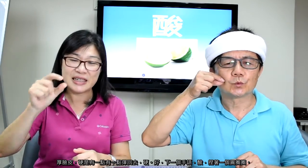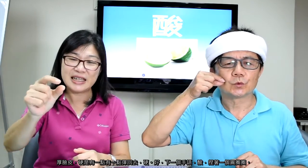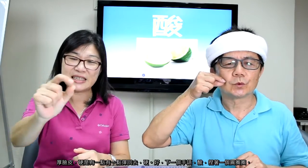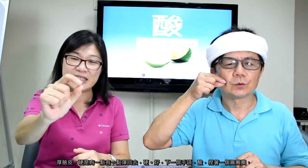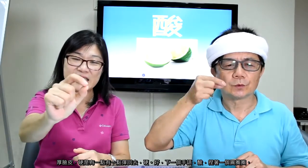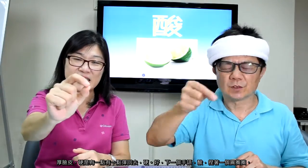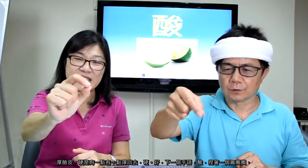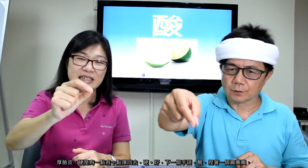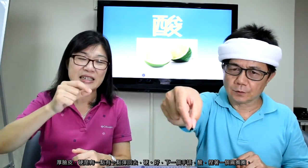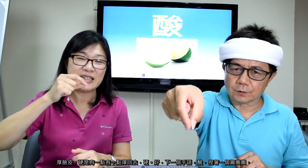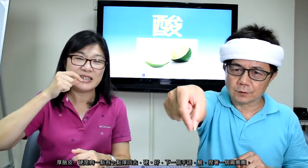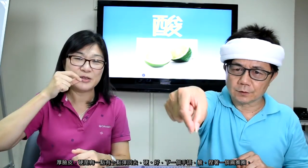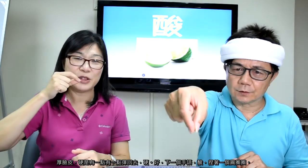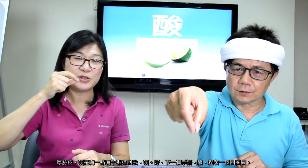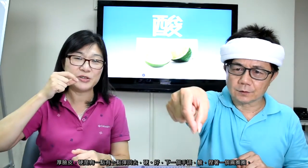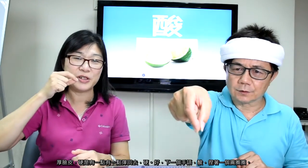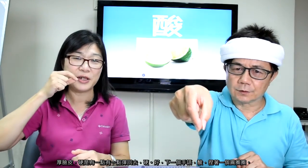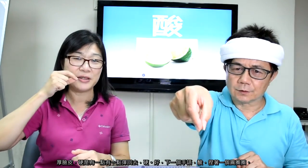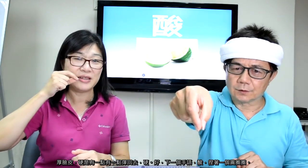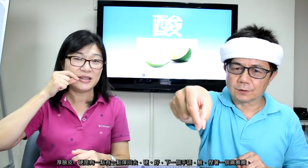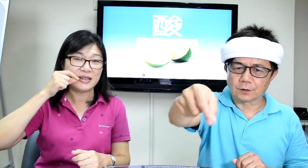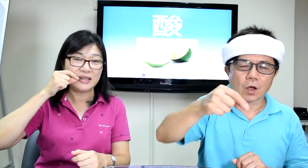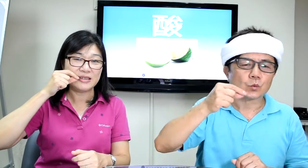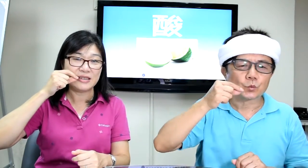捏着一个啊，圆圈圈，